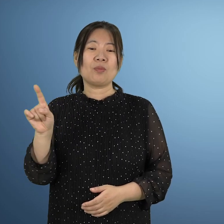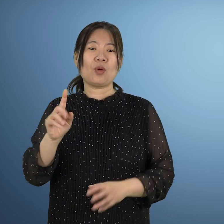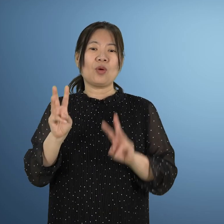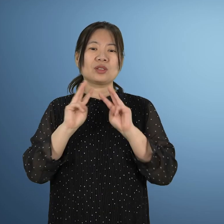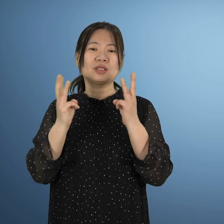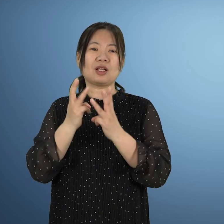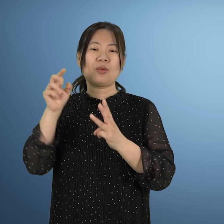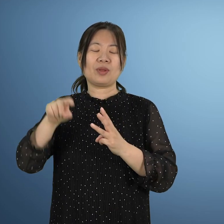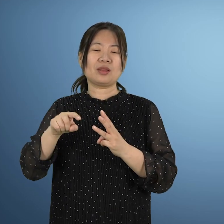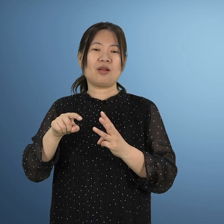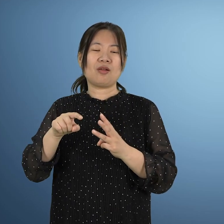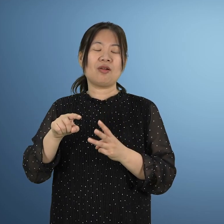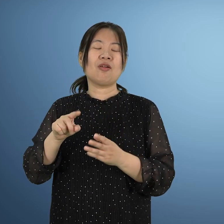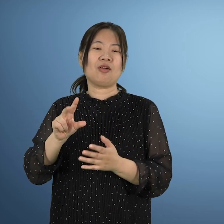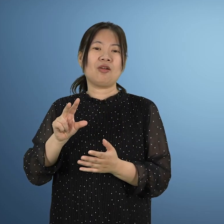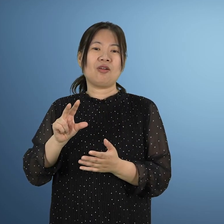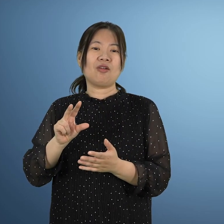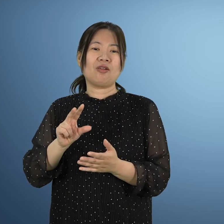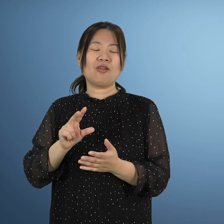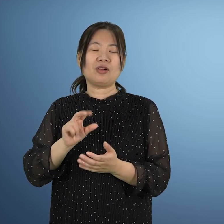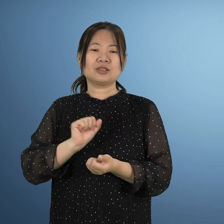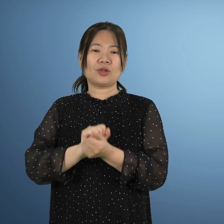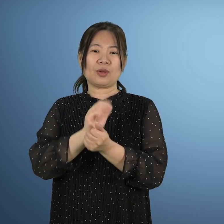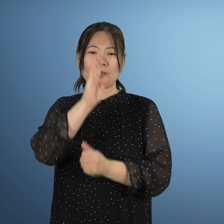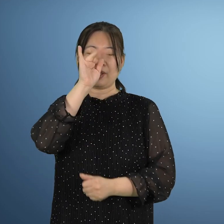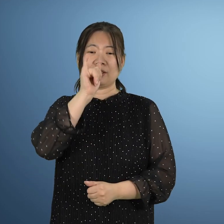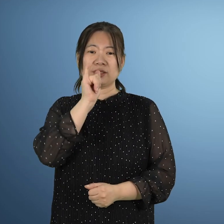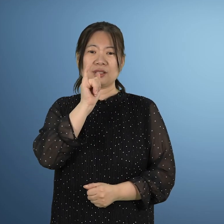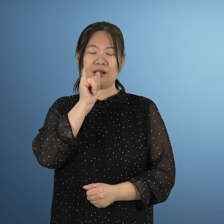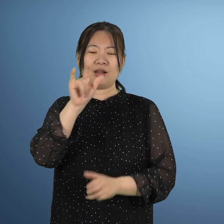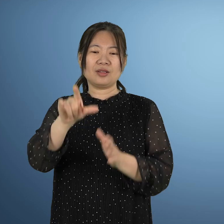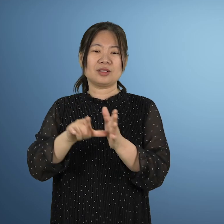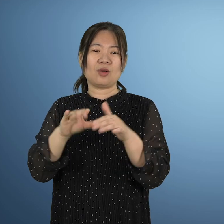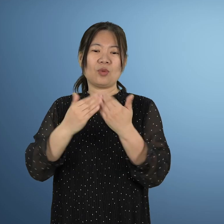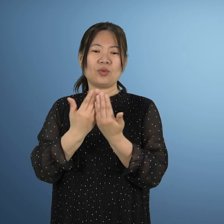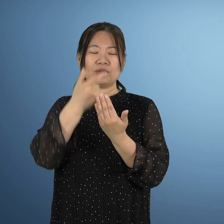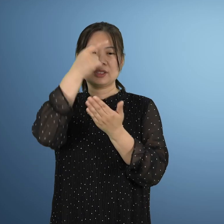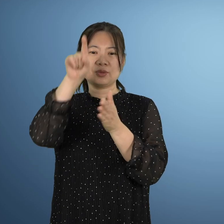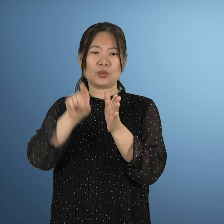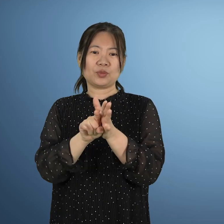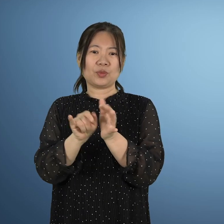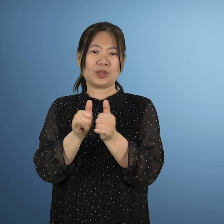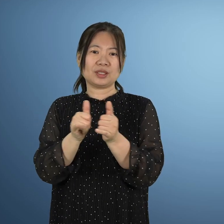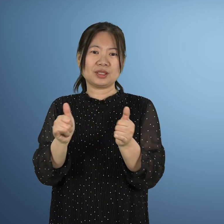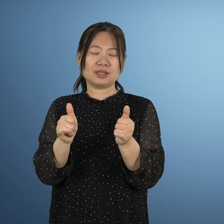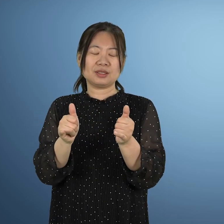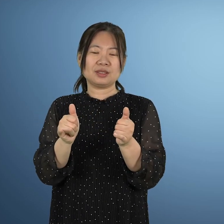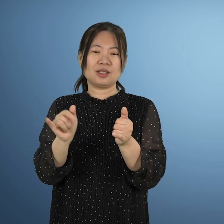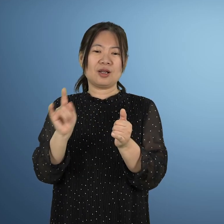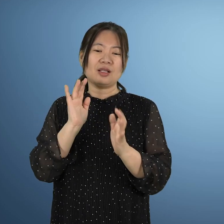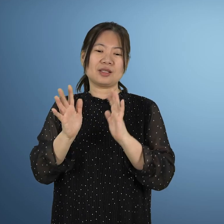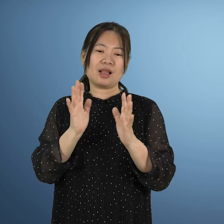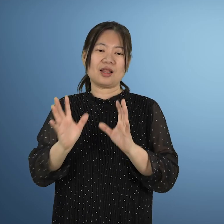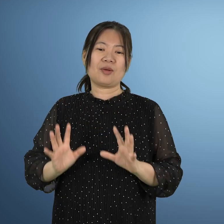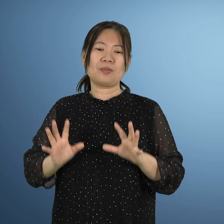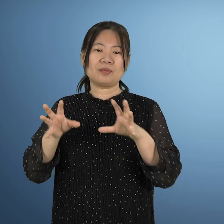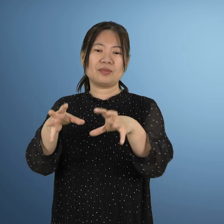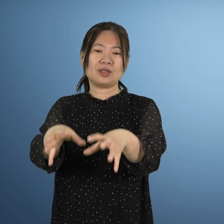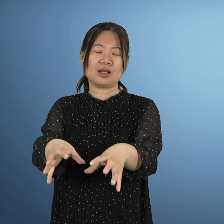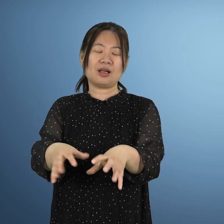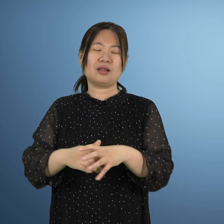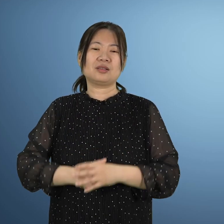또 발병이 일어났어요. 그래서 그때 온 기독교는 또 득달같이 달려들어서